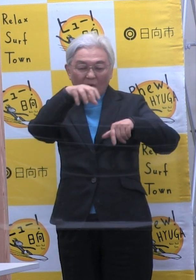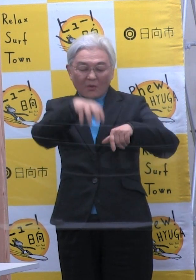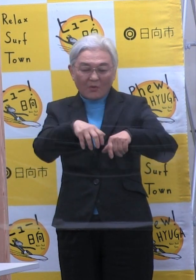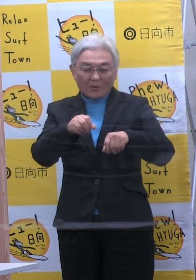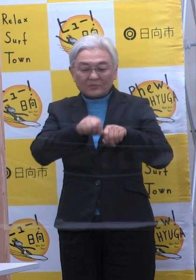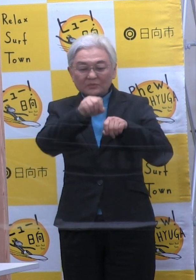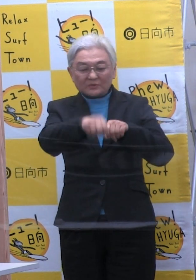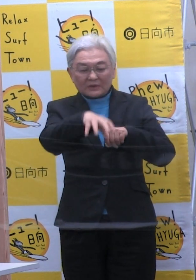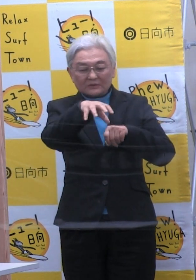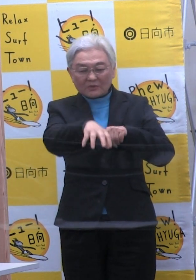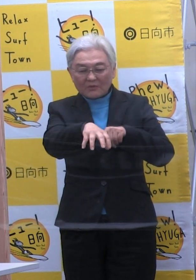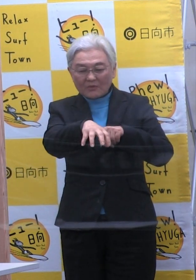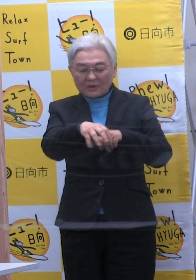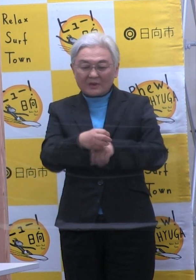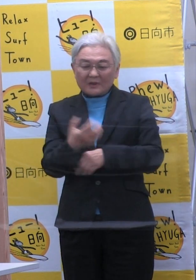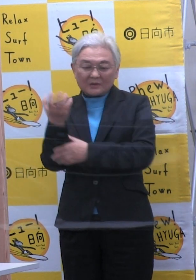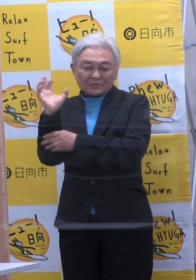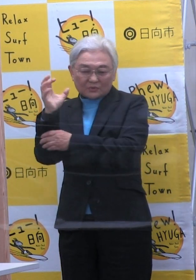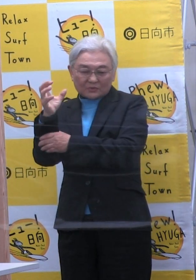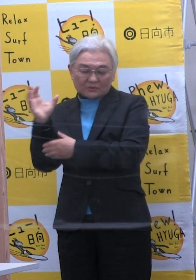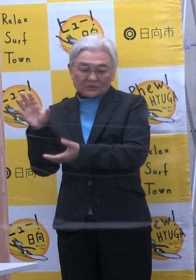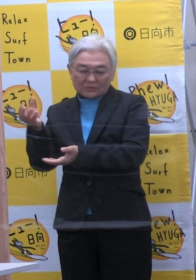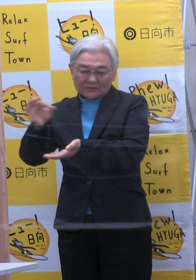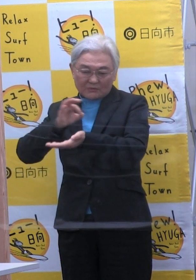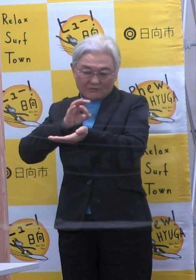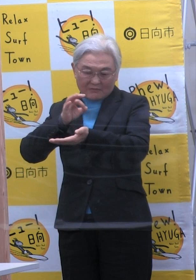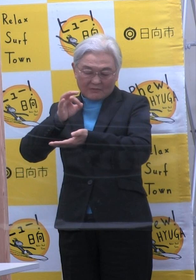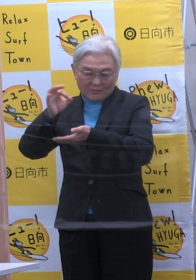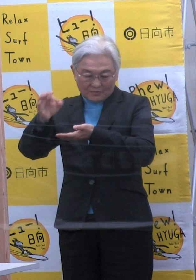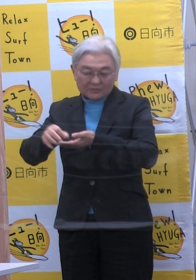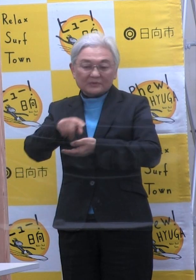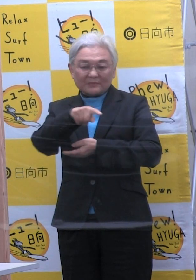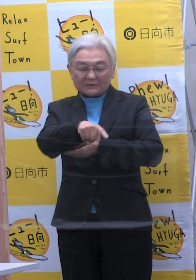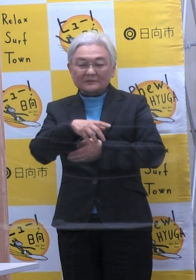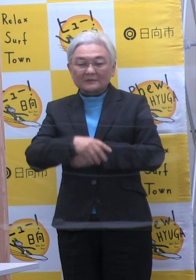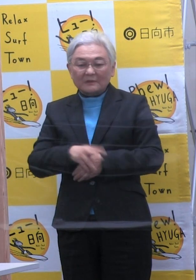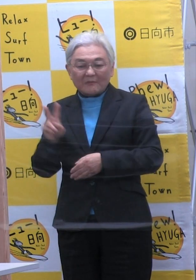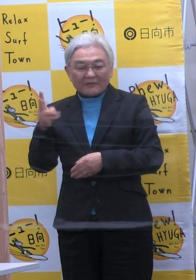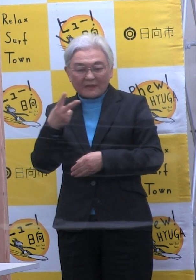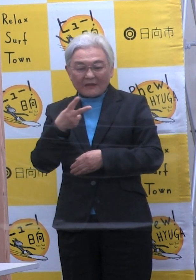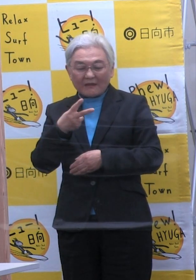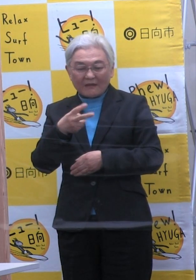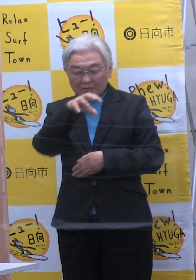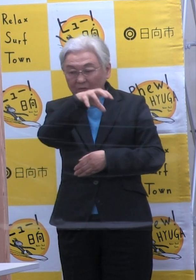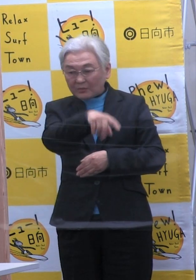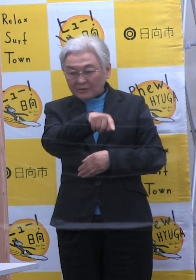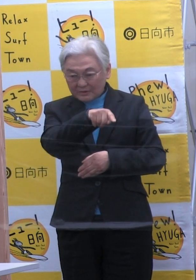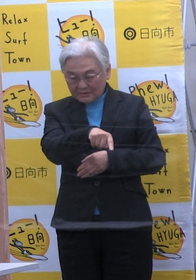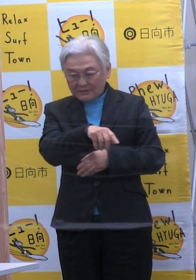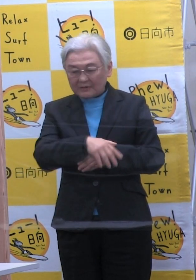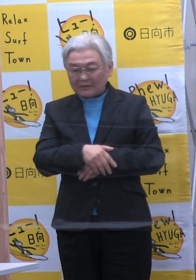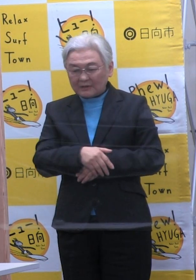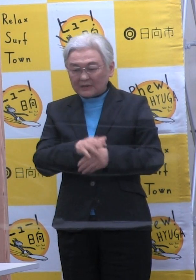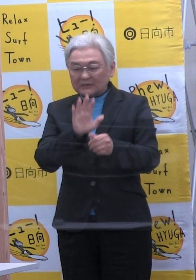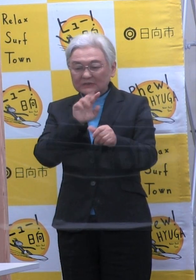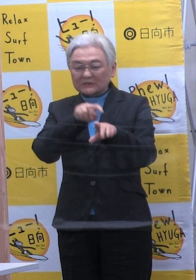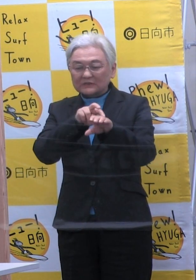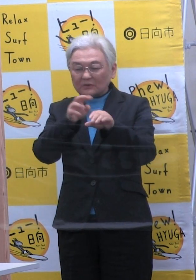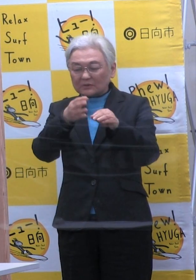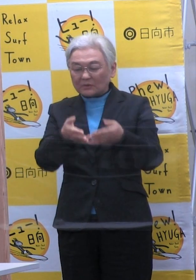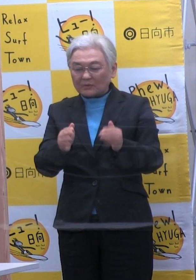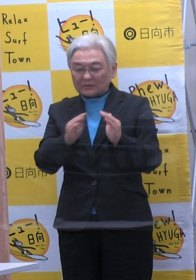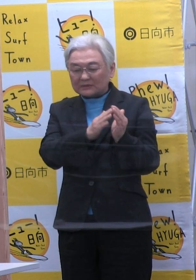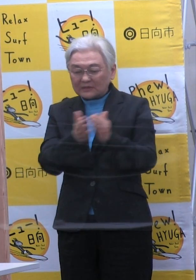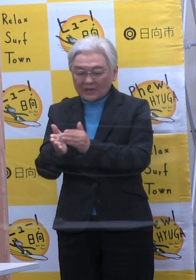に配備する救急自動車を購入します。また統合診療所整備